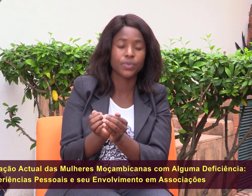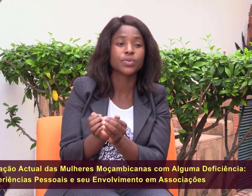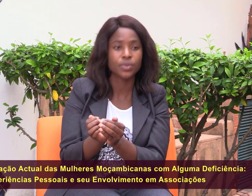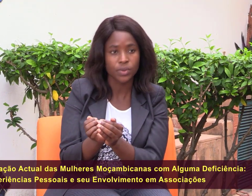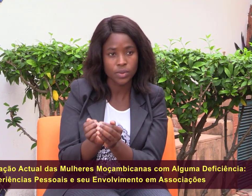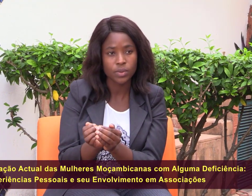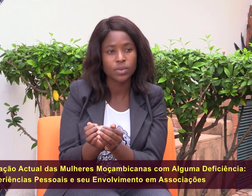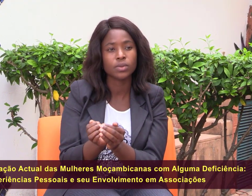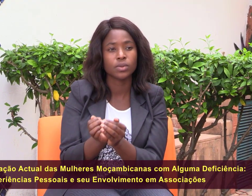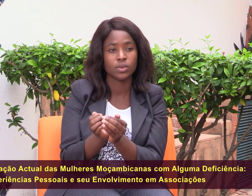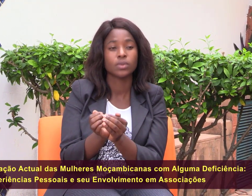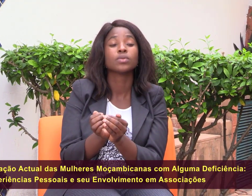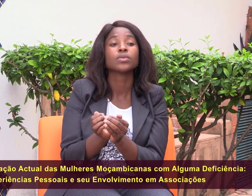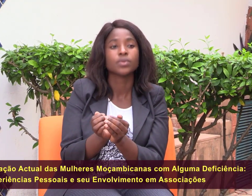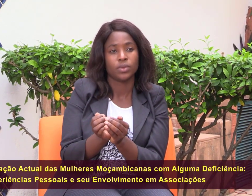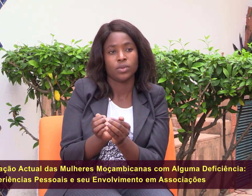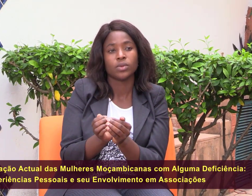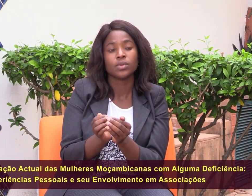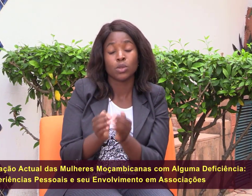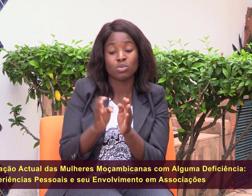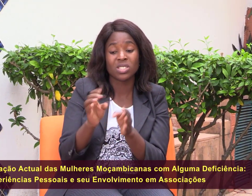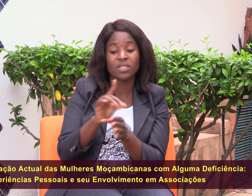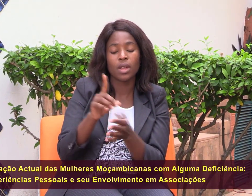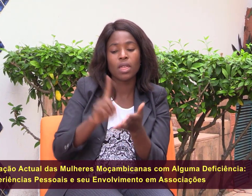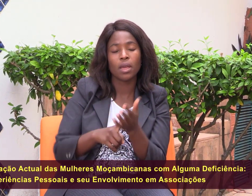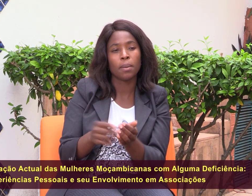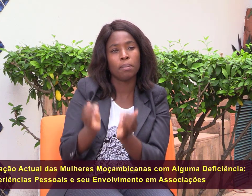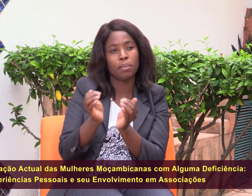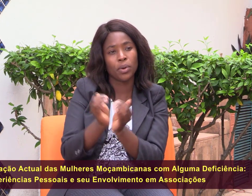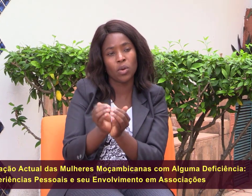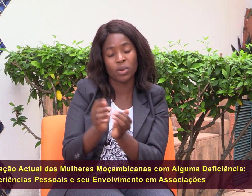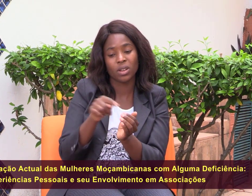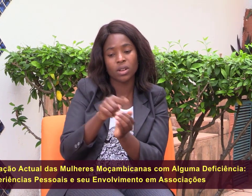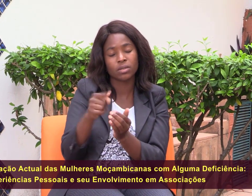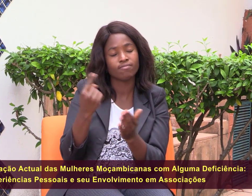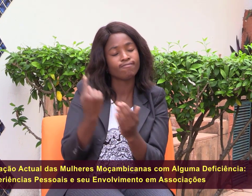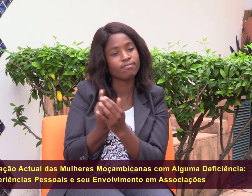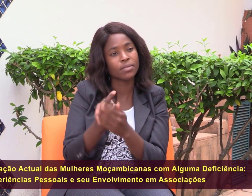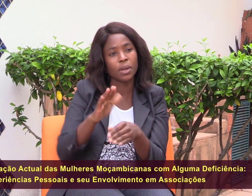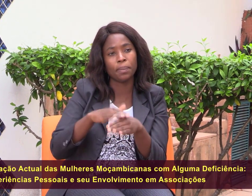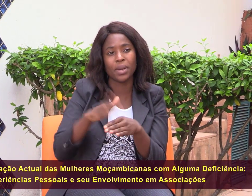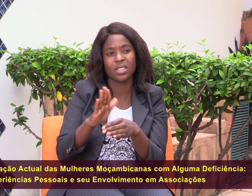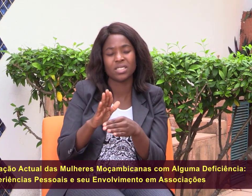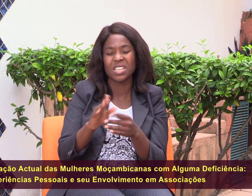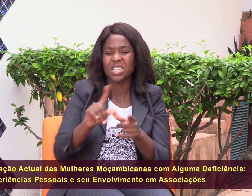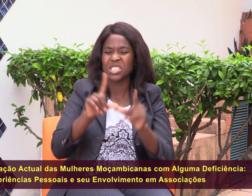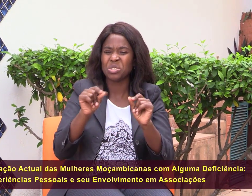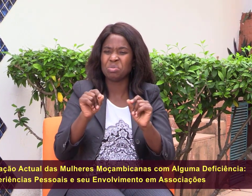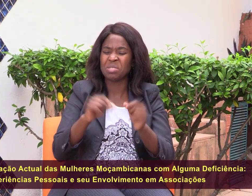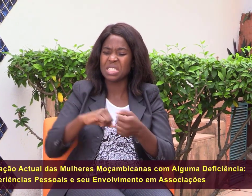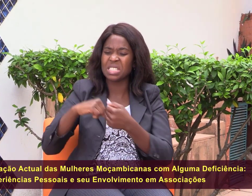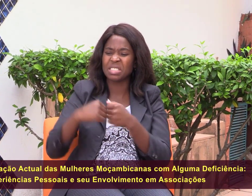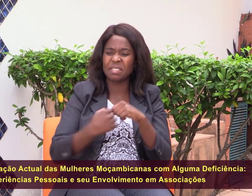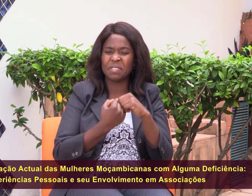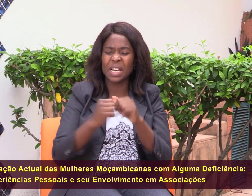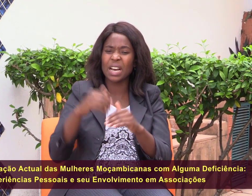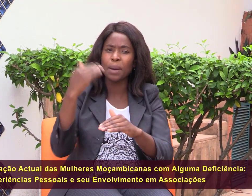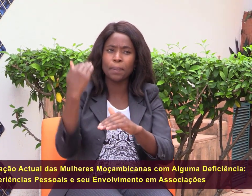Aqui em Moçambique, para dizer que a inclusão das pessoas ainda é algo muito reduzido.